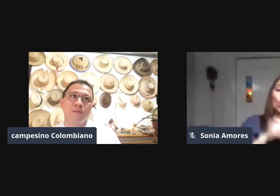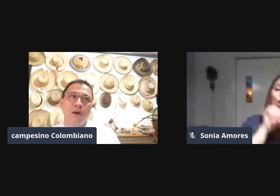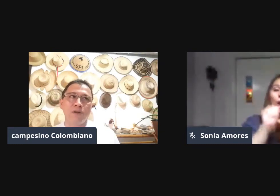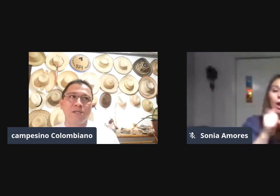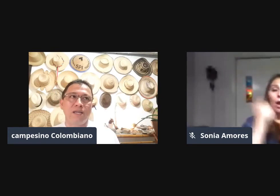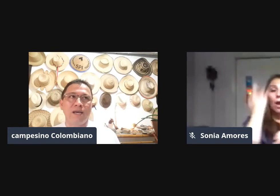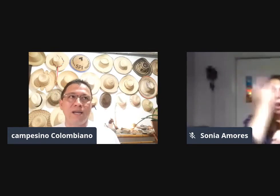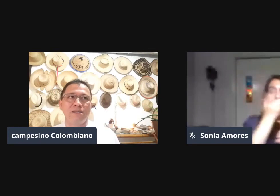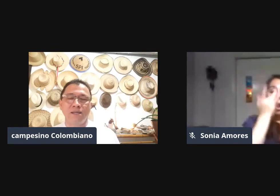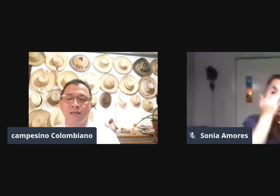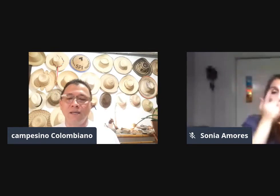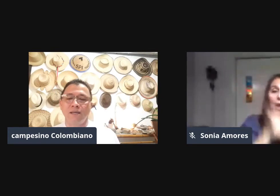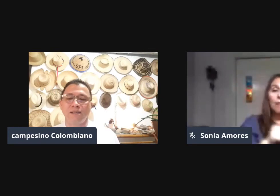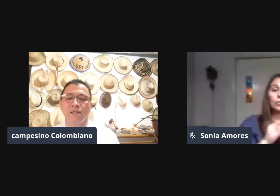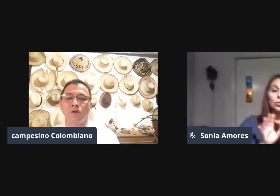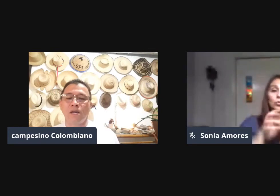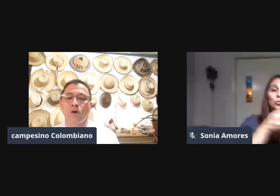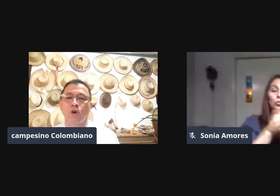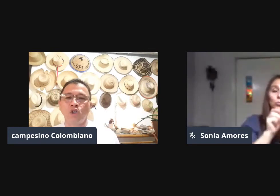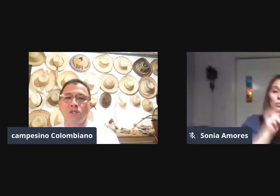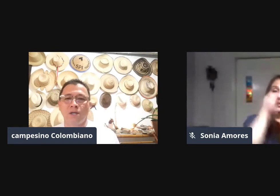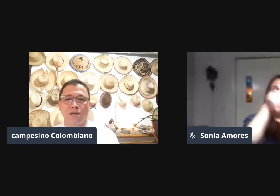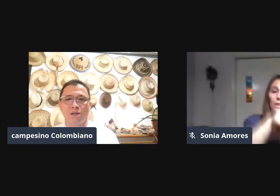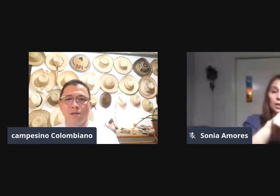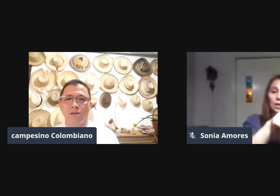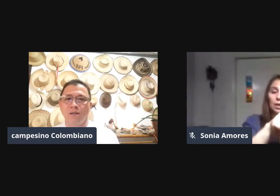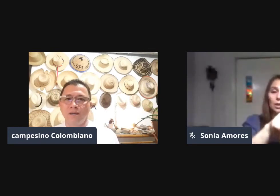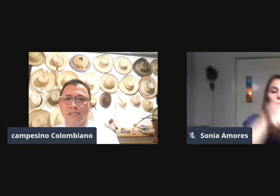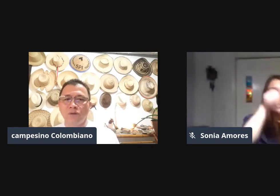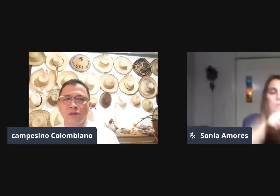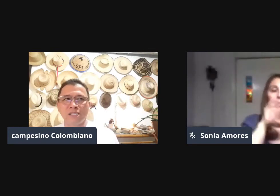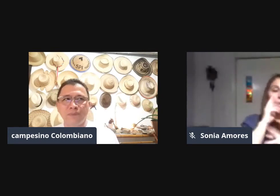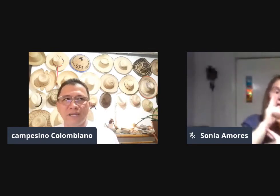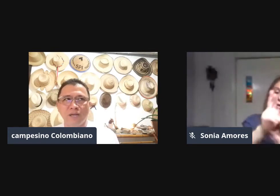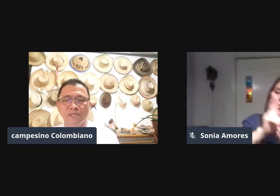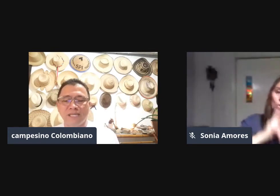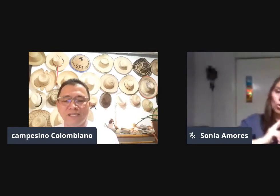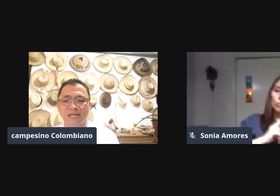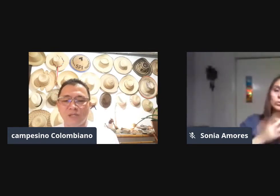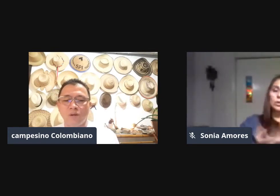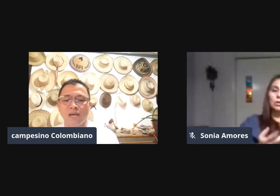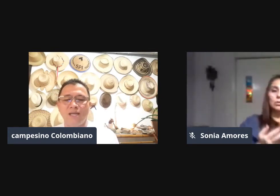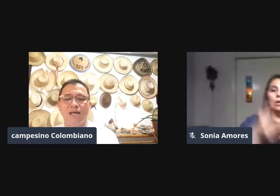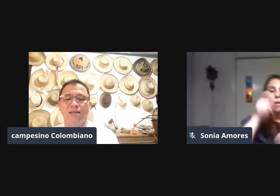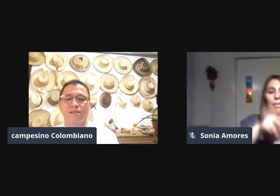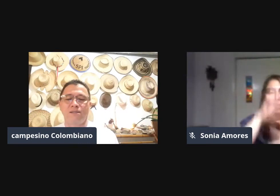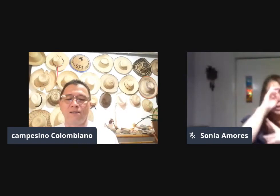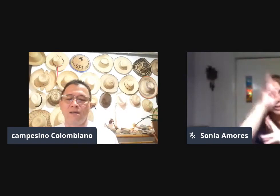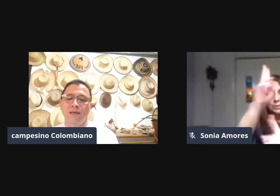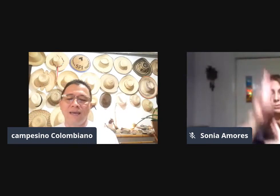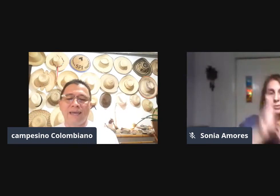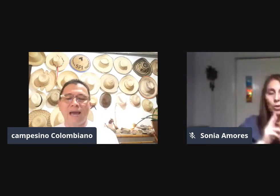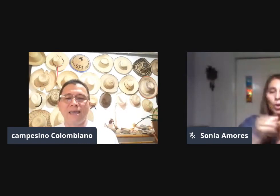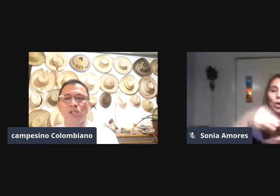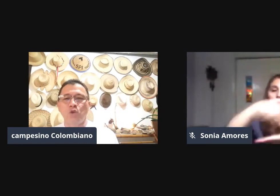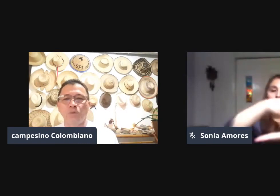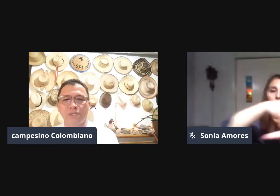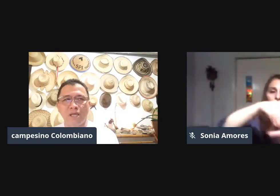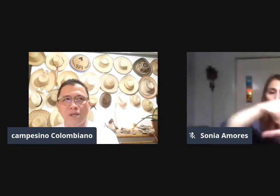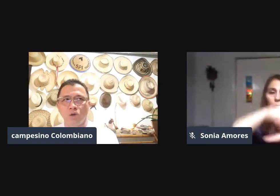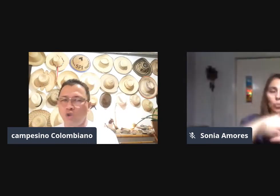afrodescendientes, pueblos indígenas, que se nos reconozca, que se nos respeten nuestras territorialidades, que